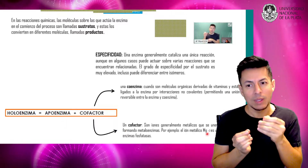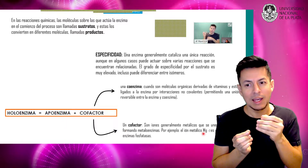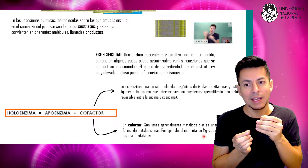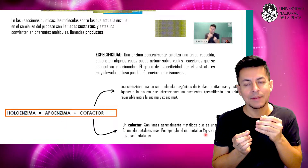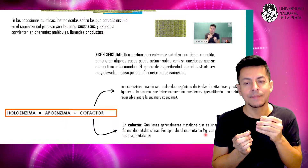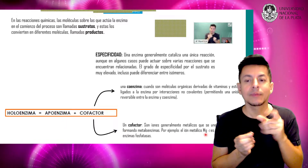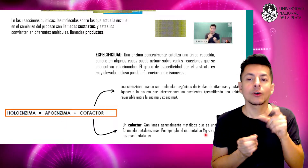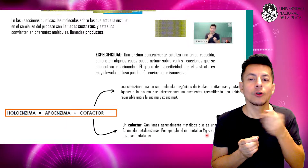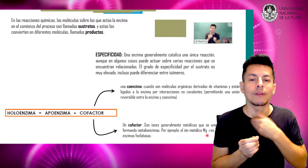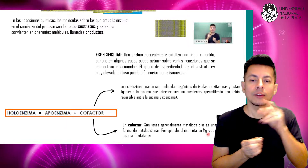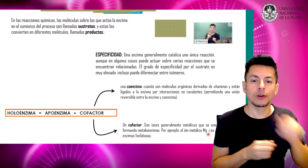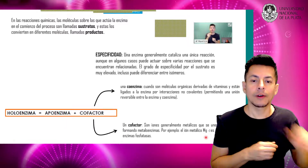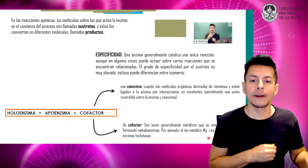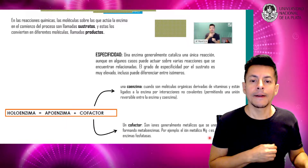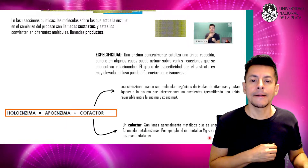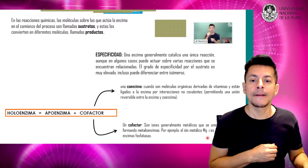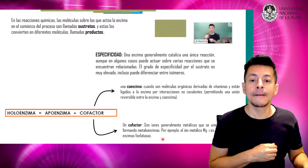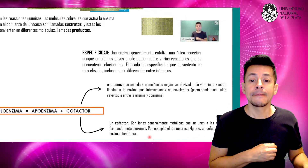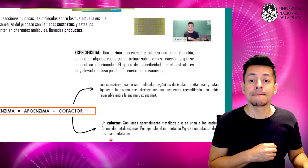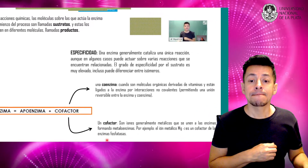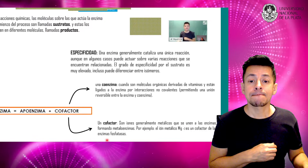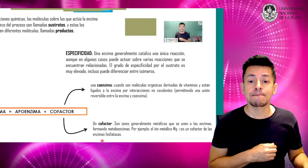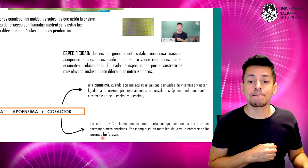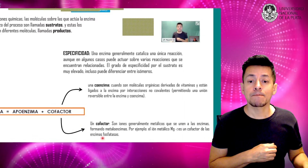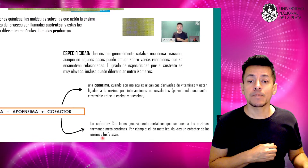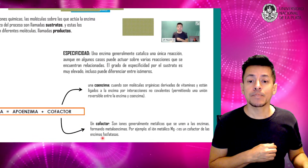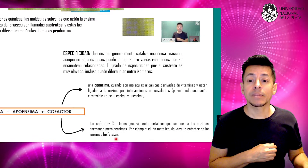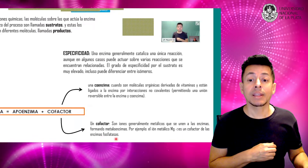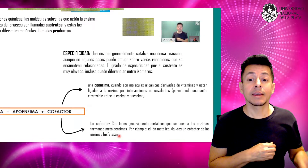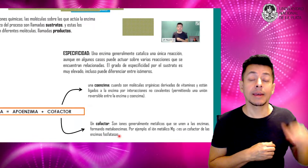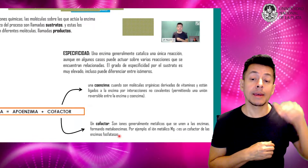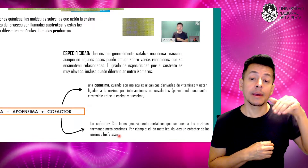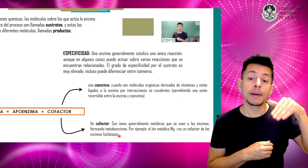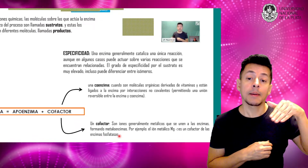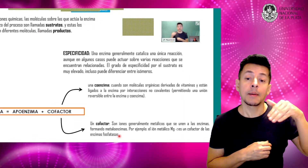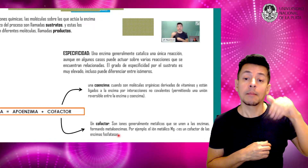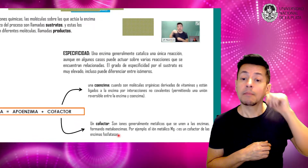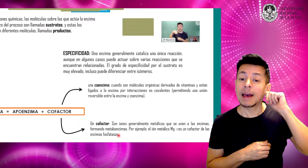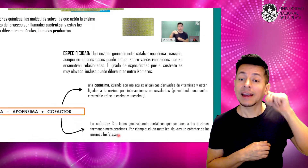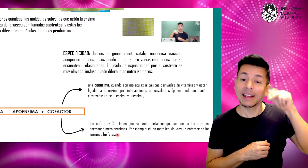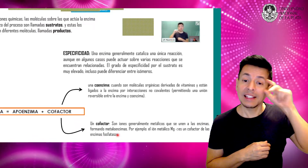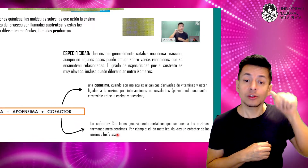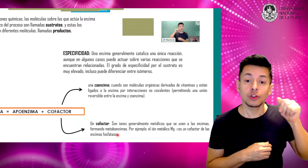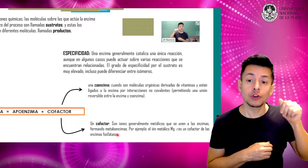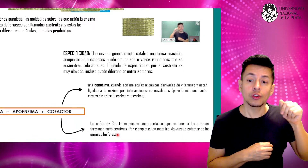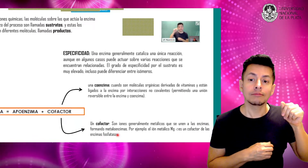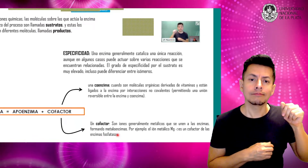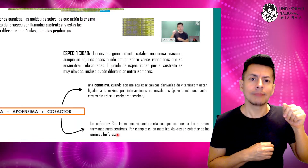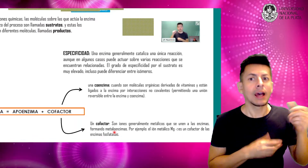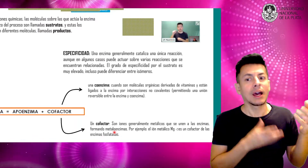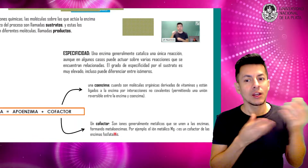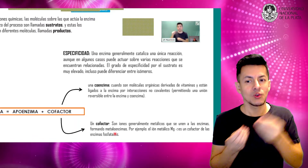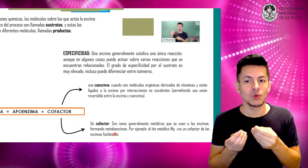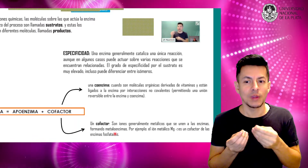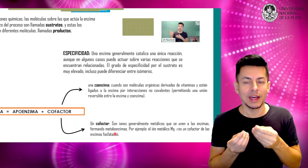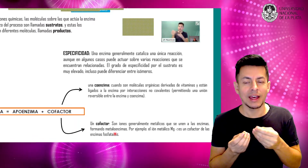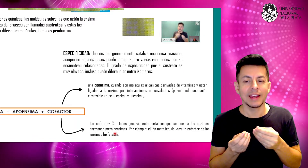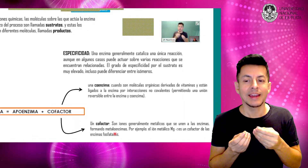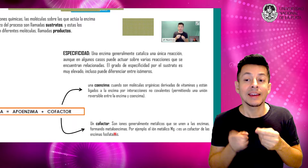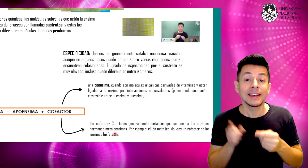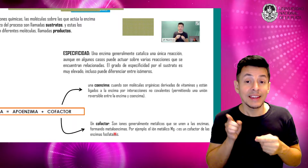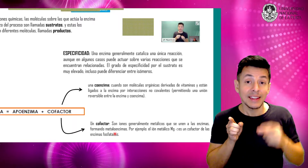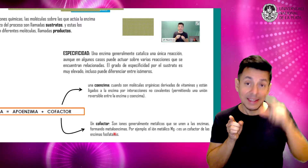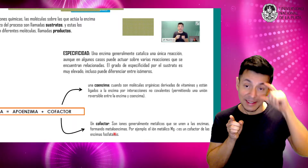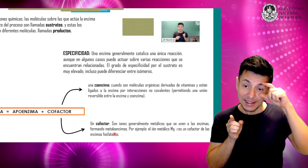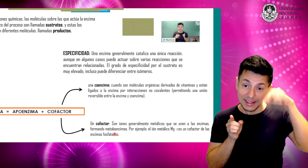magnesio más 2 es un cofactor para las enzimas llamadas fosfatasas. ayudan a que las enzimas